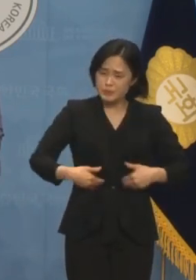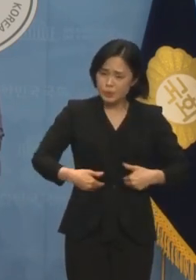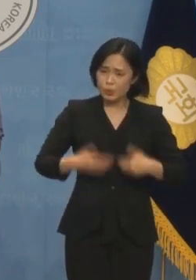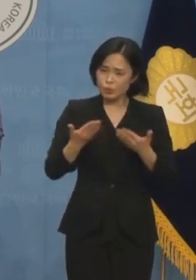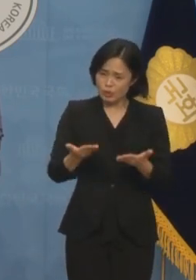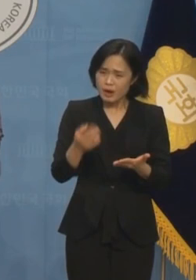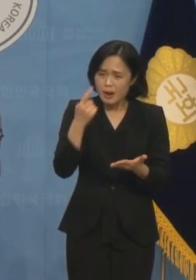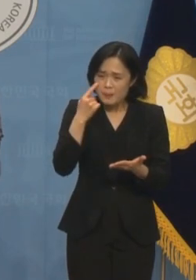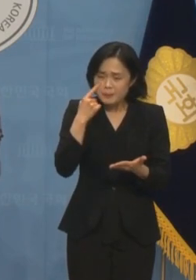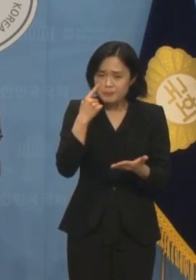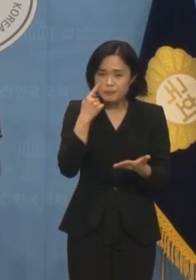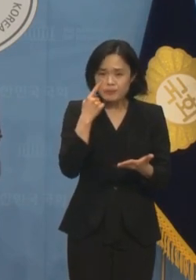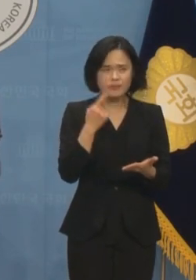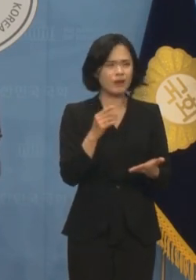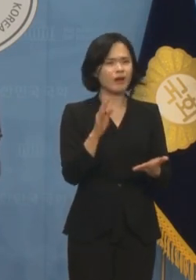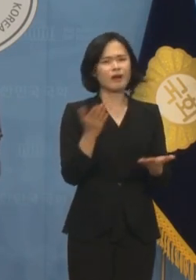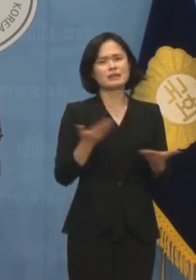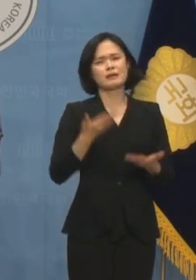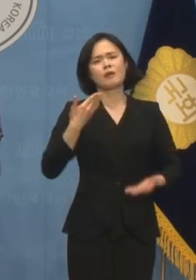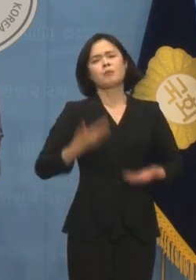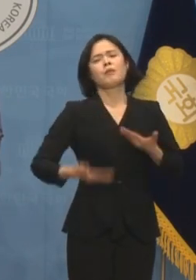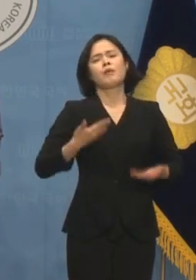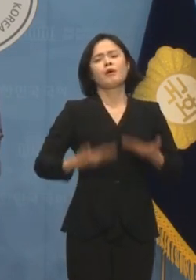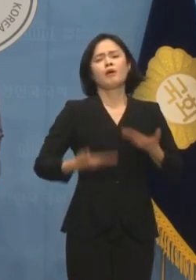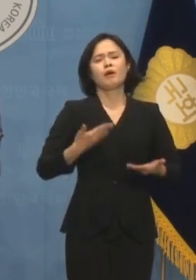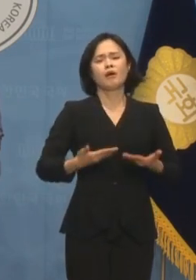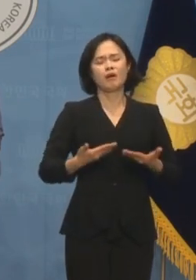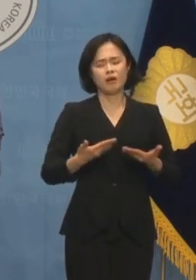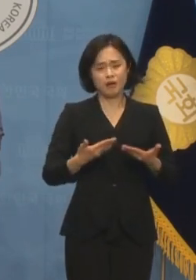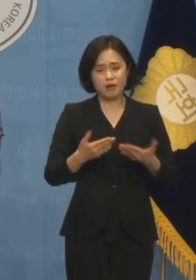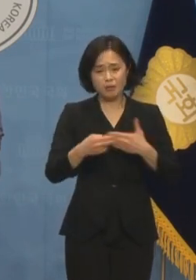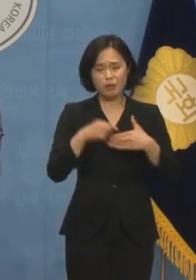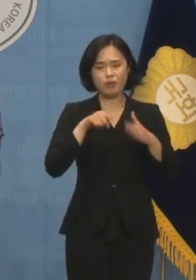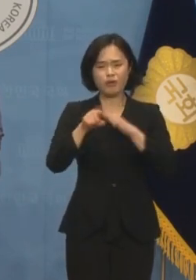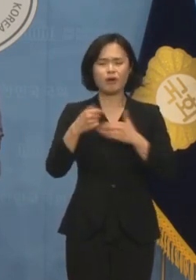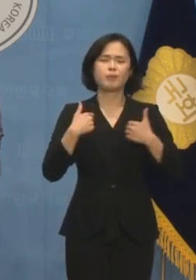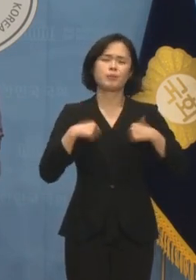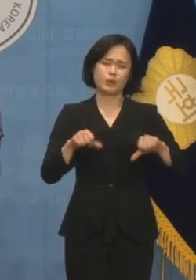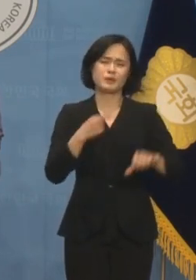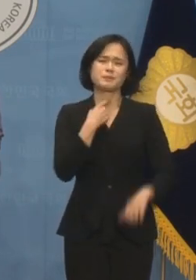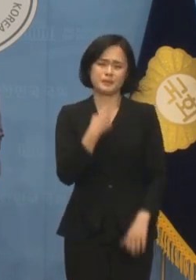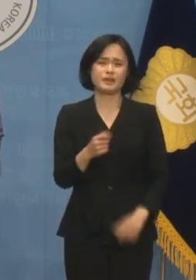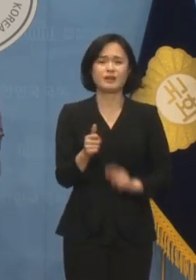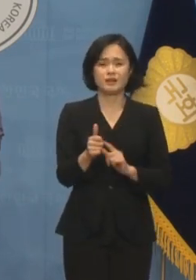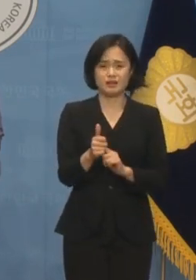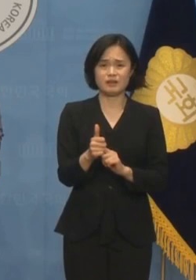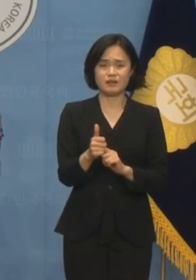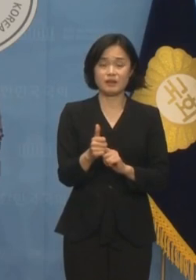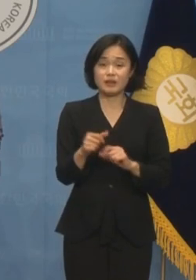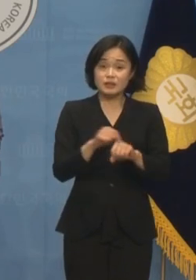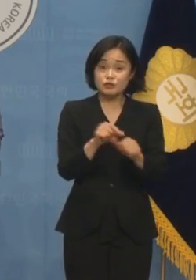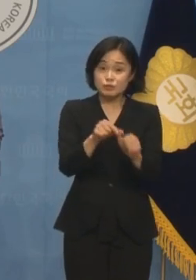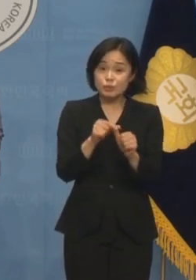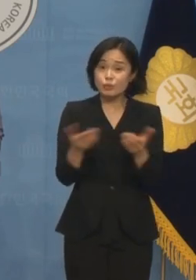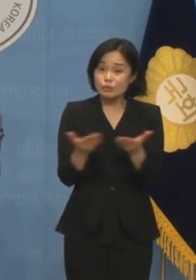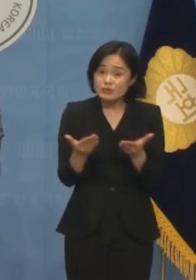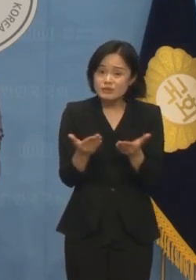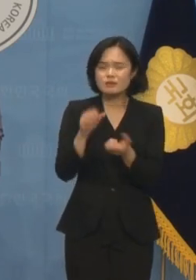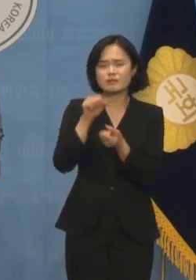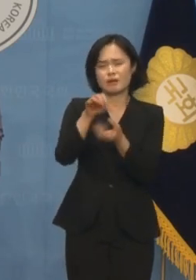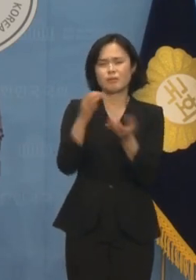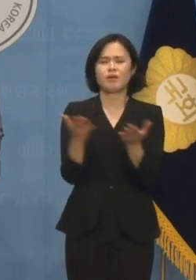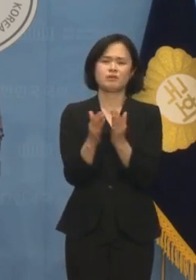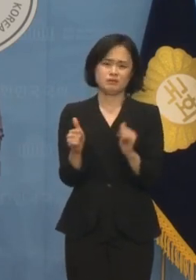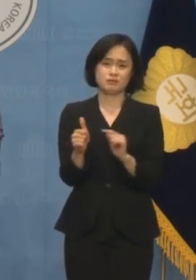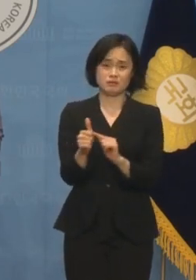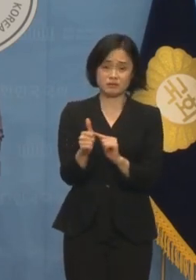불가능하여 아예 검사조차 받지 못했다고 합니다. 특수고용직인 택배 노동자는 병가 등으로 일을